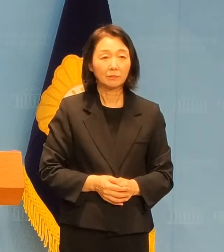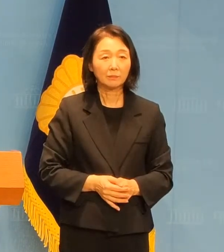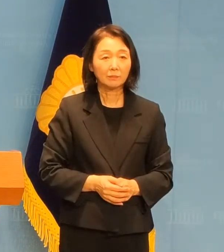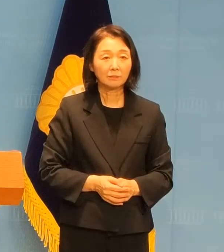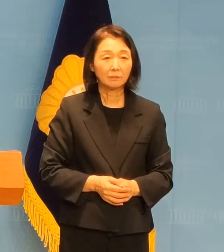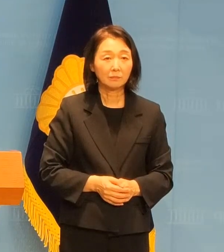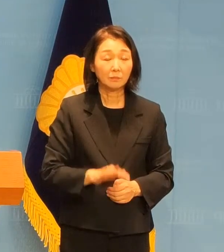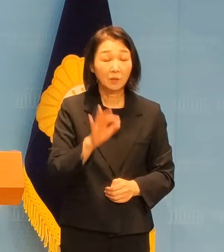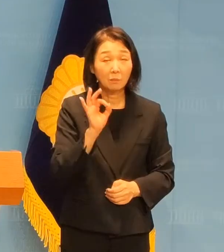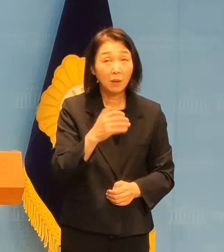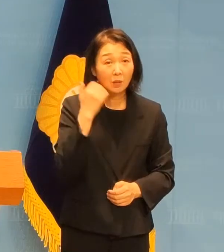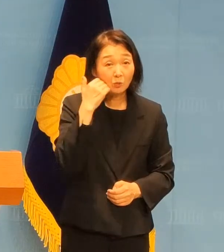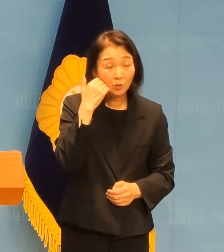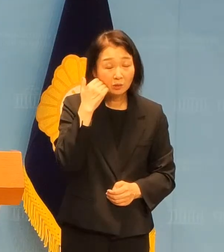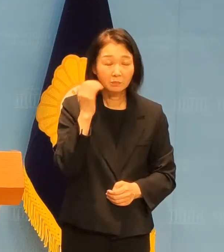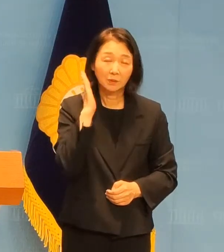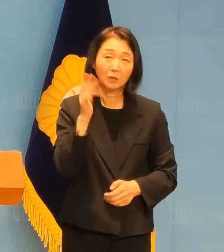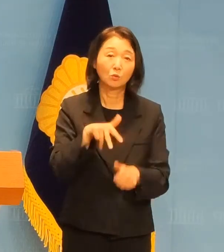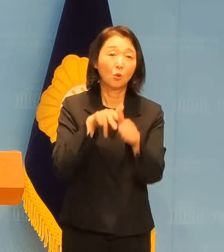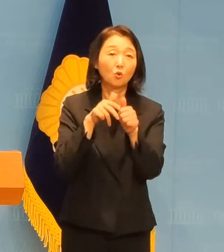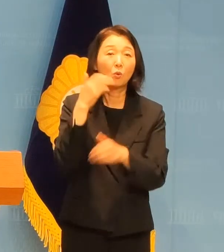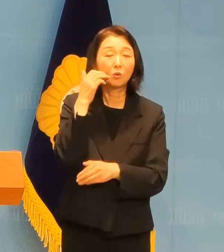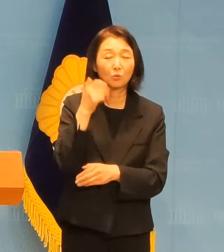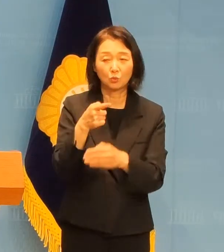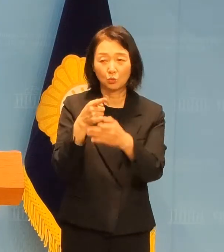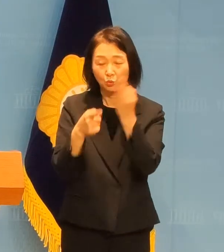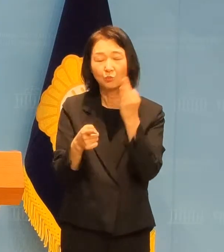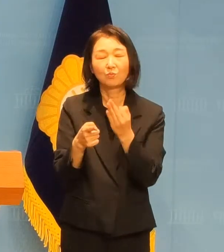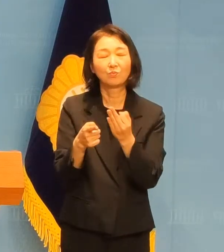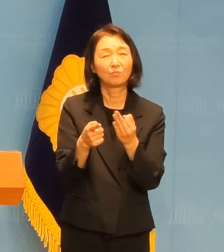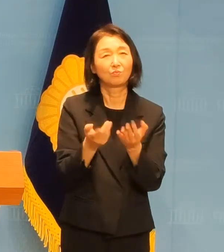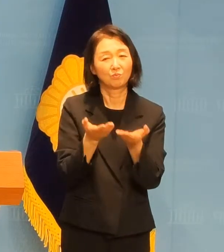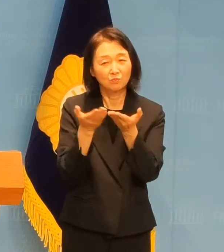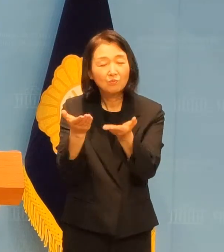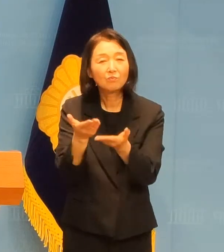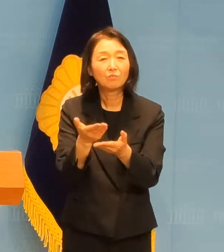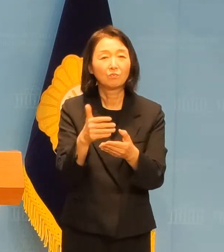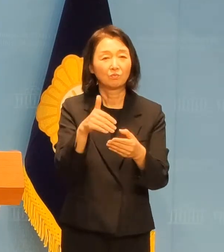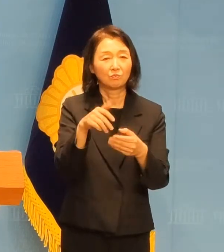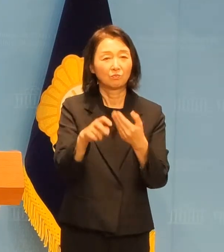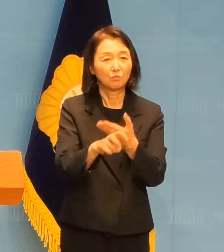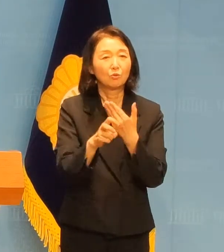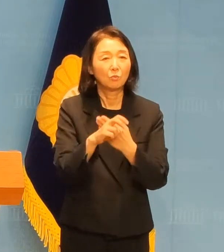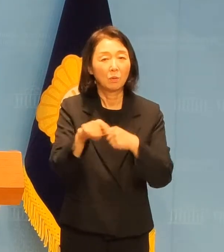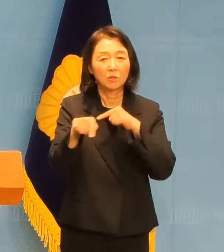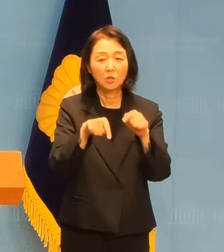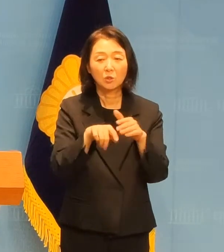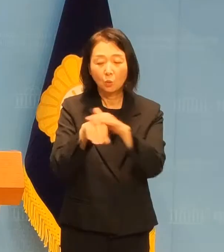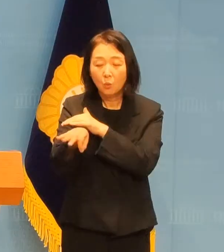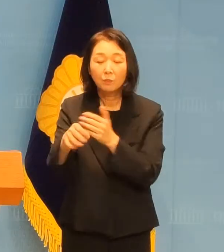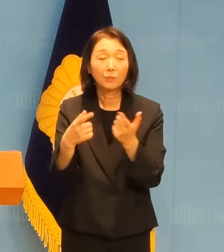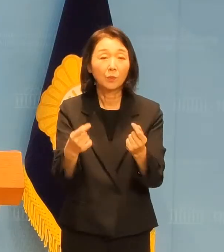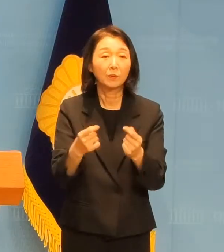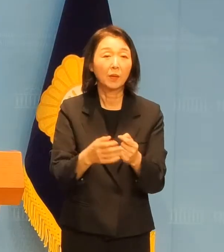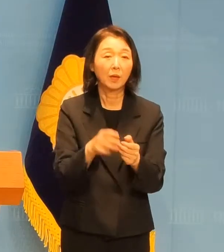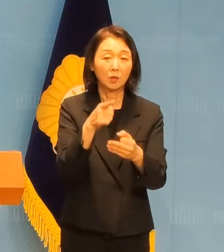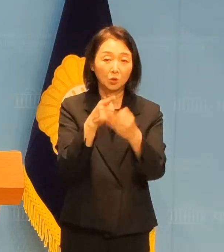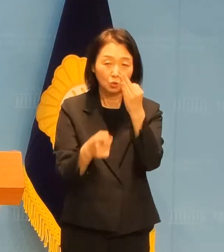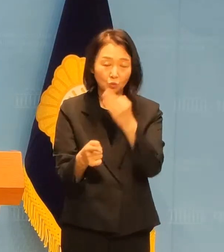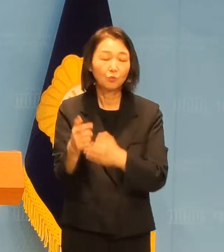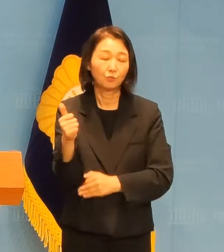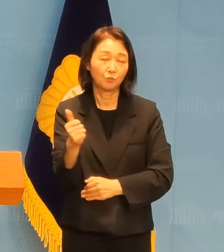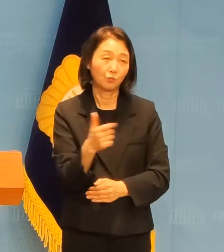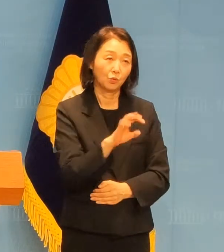누가 보더라도 당시 대선 후보였던 윤석열에게 향하는 불법 정치 자금입니다. 윤석열과 권성동은